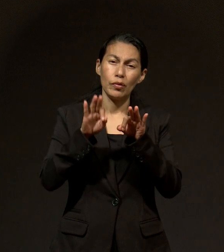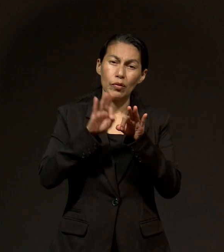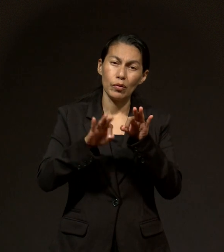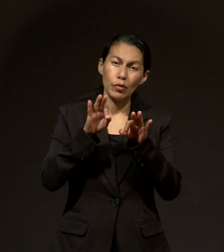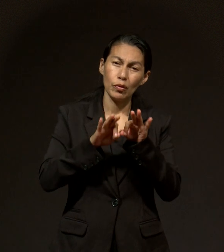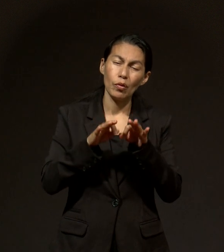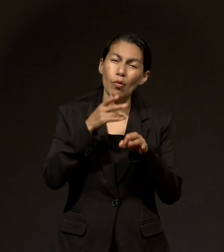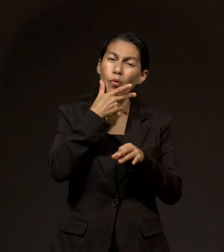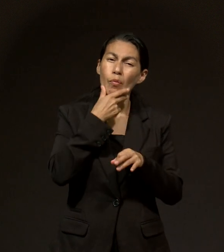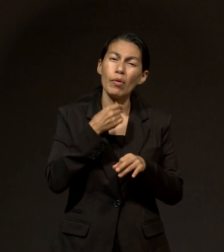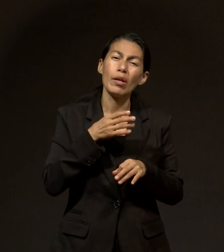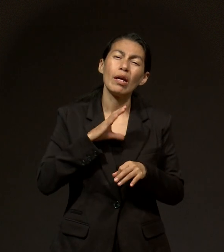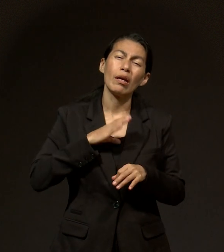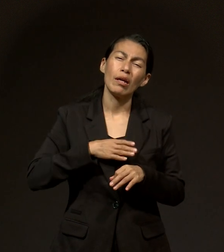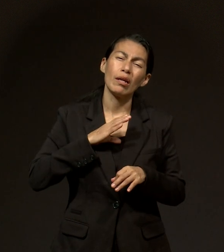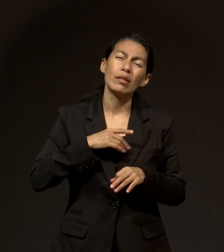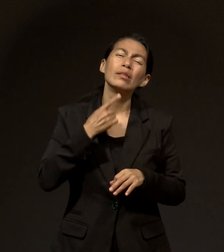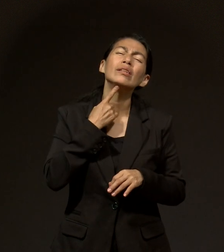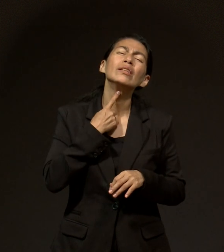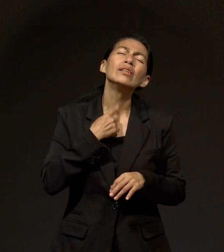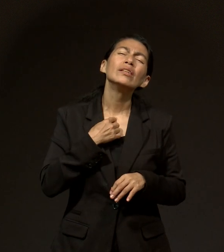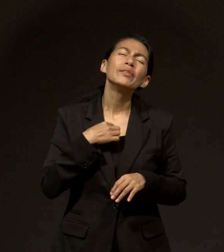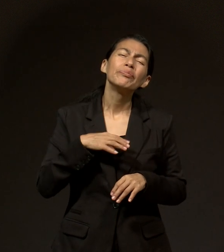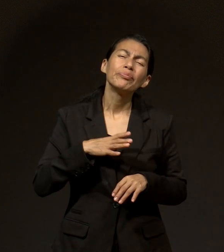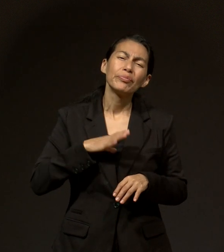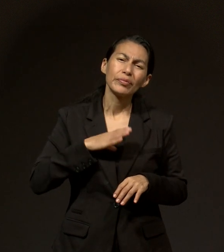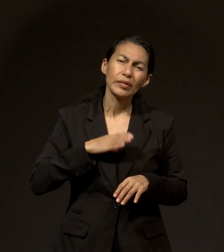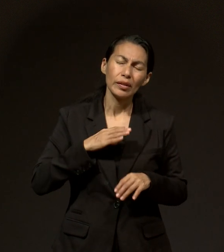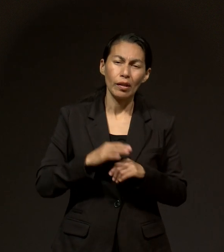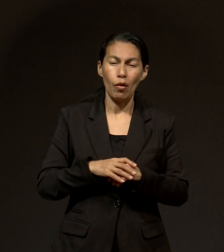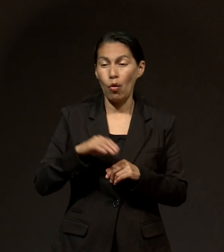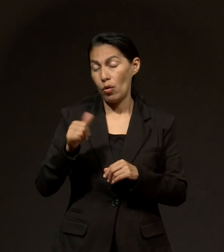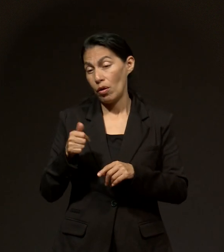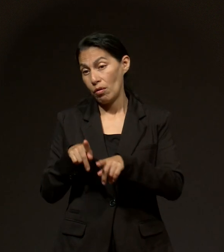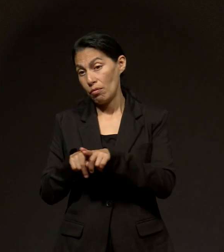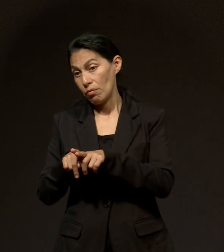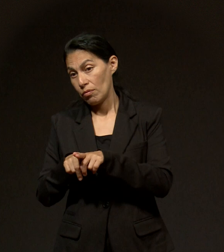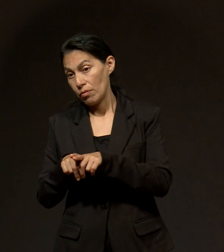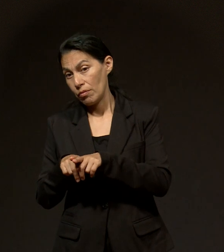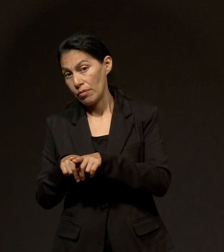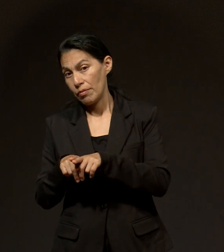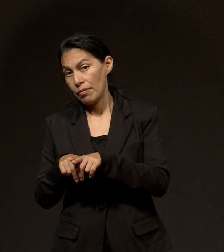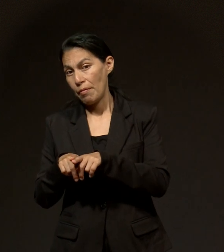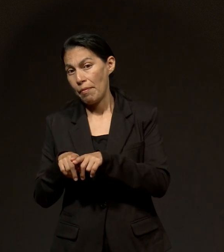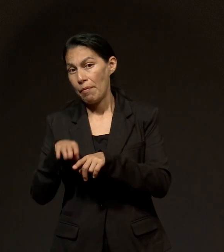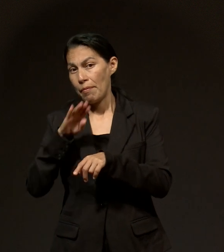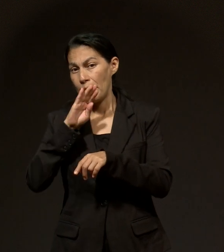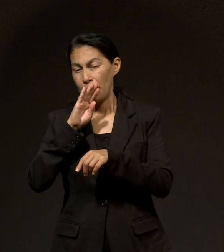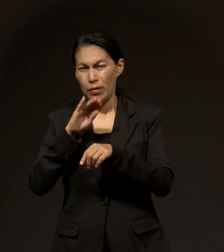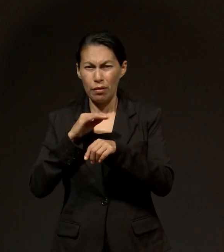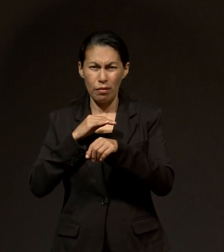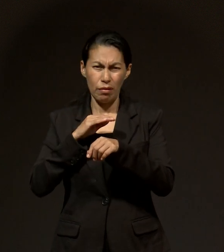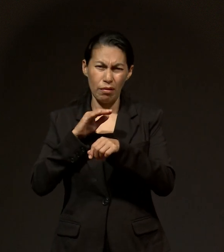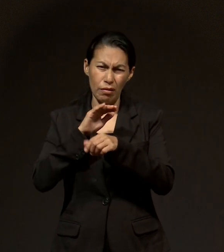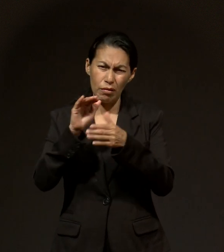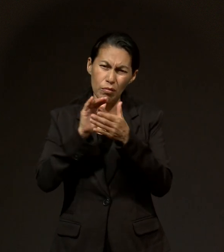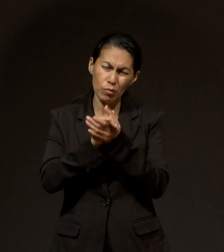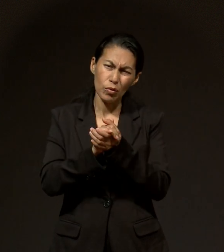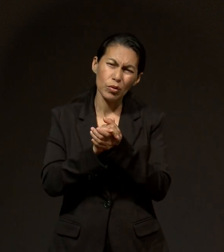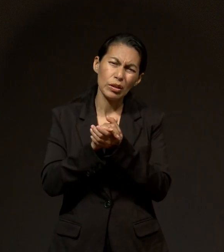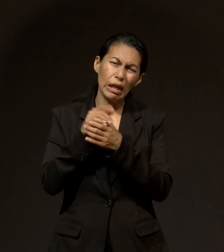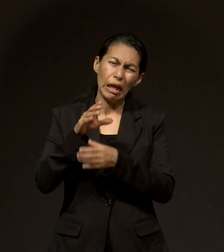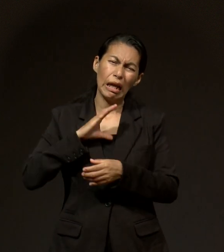Garganta Dice Y por una prima De mi esposa Que le diagnosticaron Cáncer de matriz Que Dios